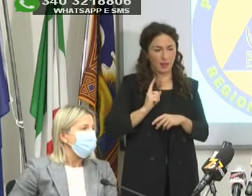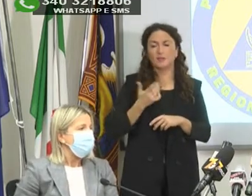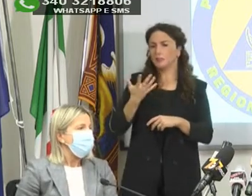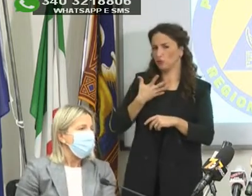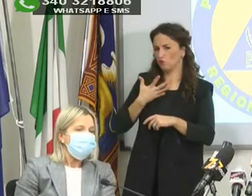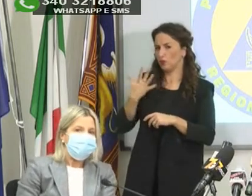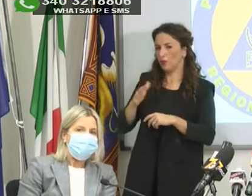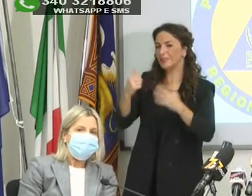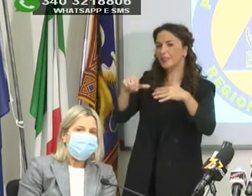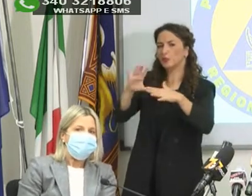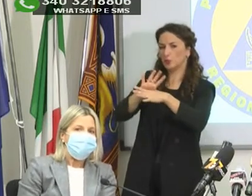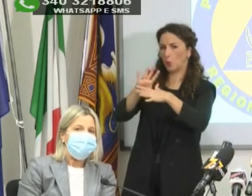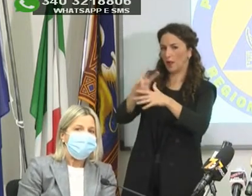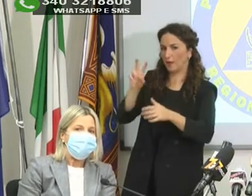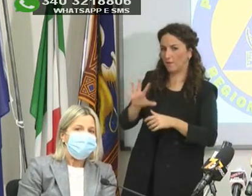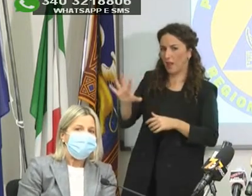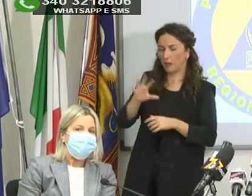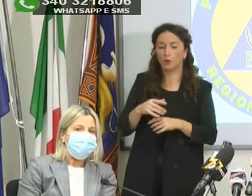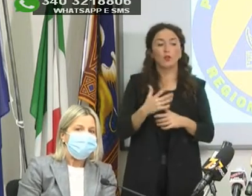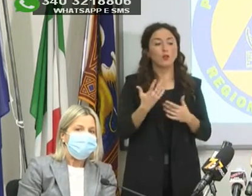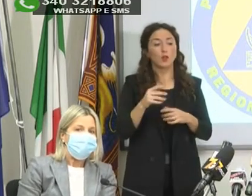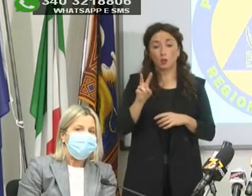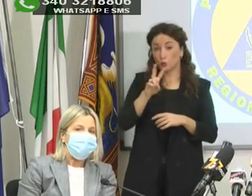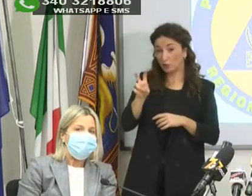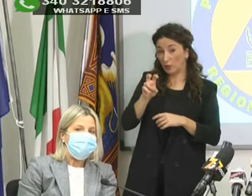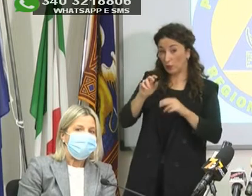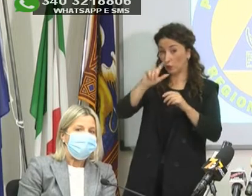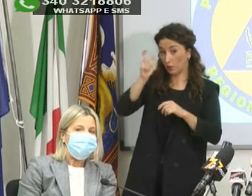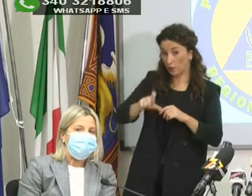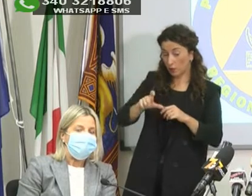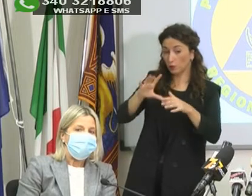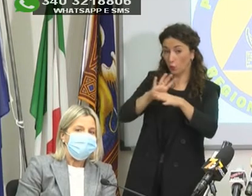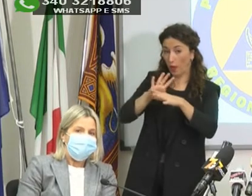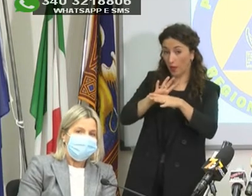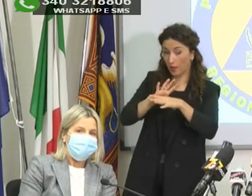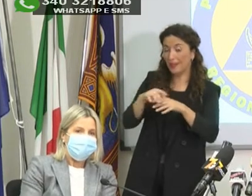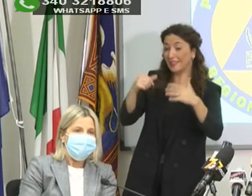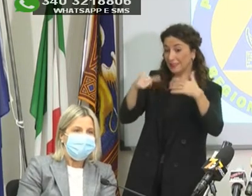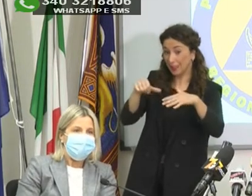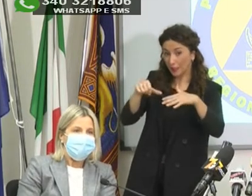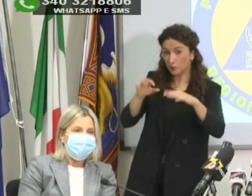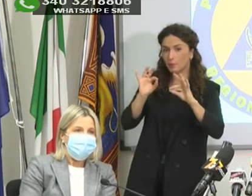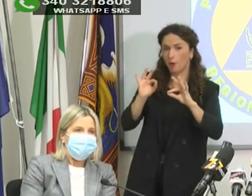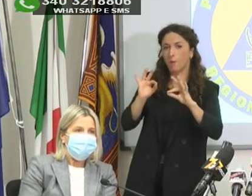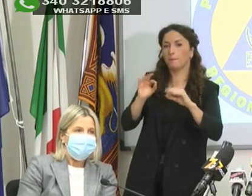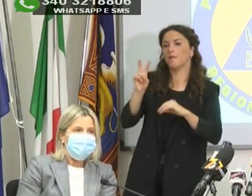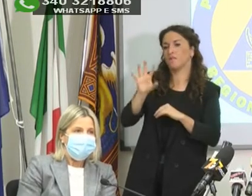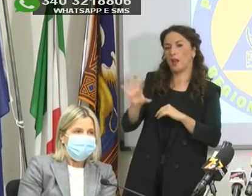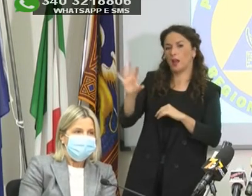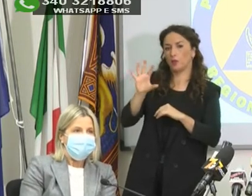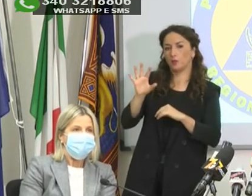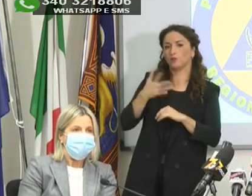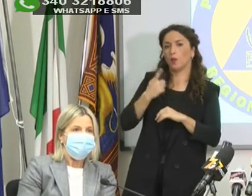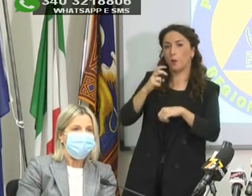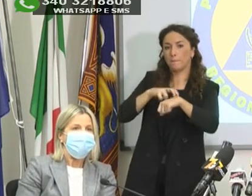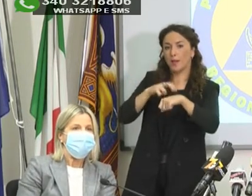squadre del Veneto, dei 200 nazionali, 200 squadre nazionali, 16 sono state destinate al Veneto, cioè un